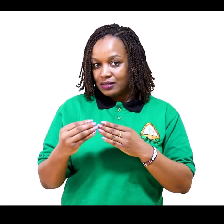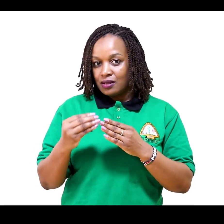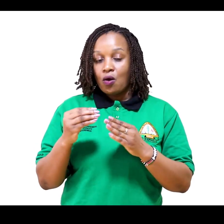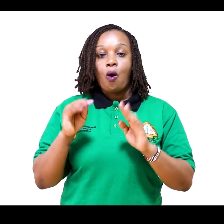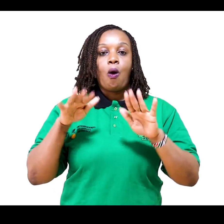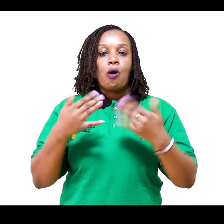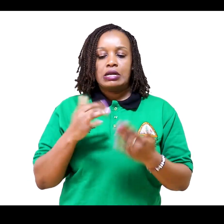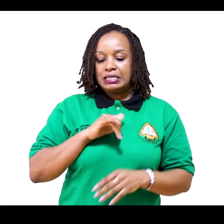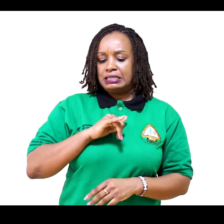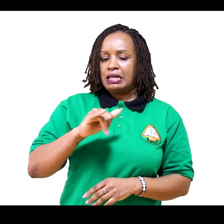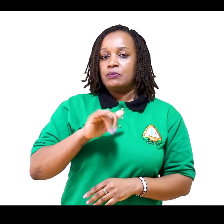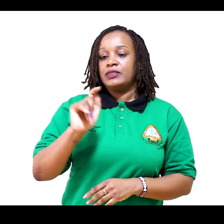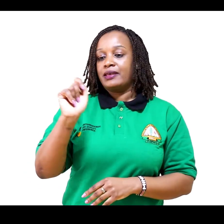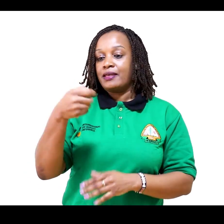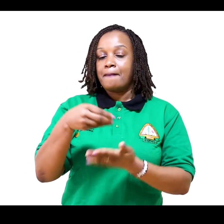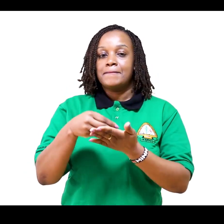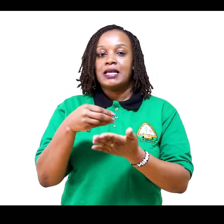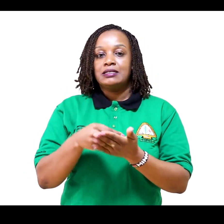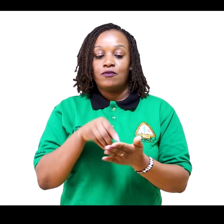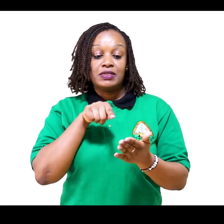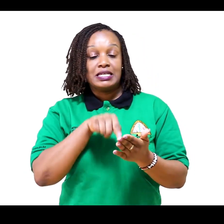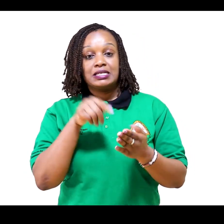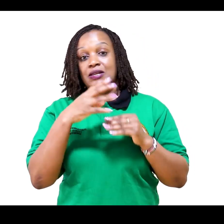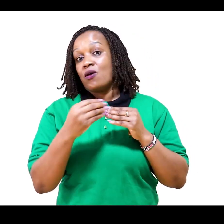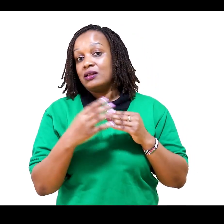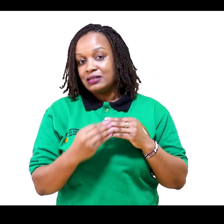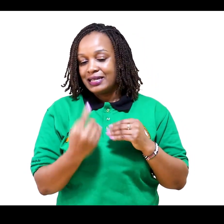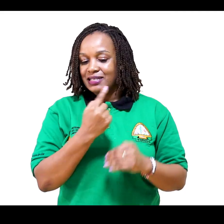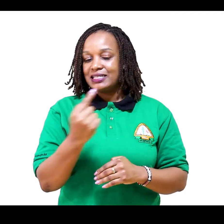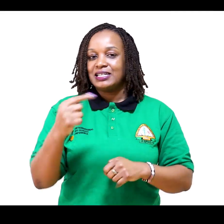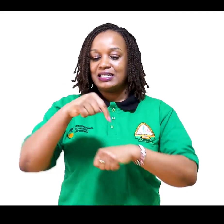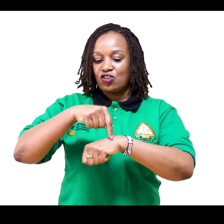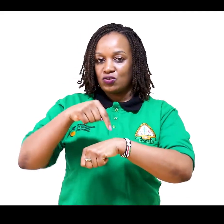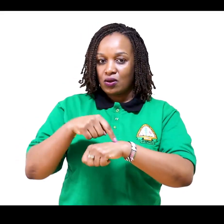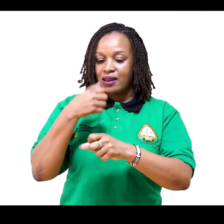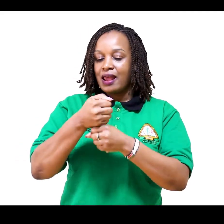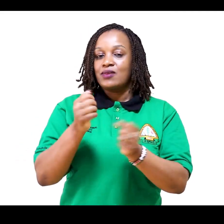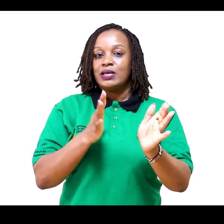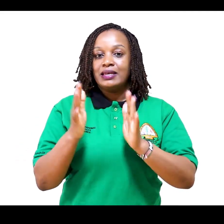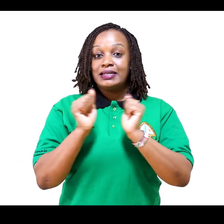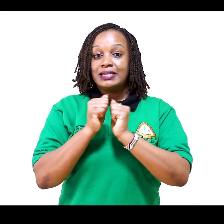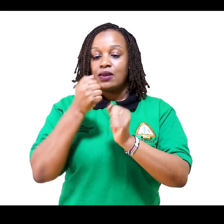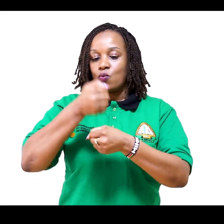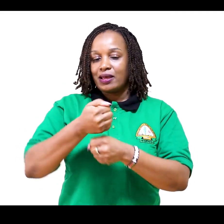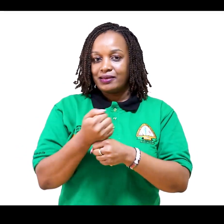$1,200 au sawa na shilingi kwa kila aina kwa msimu na hufanyika katika siku 10 za